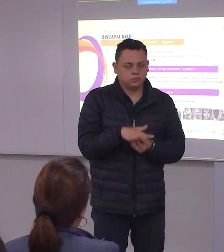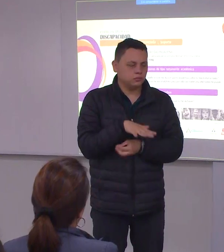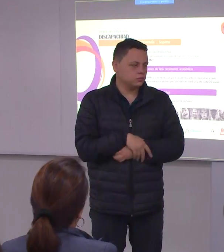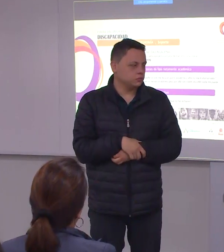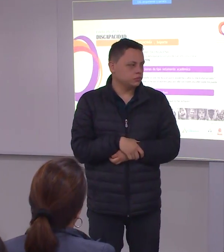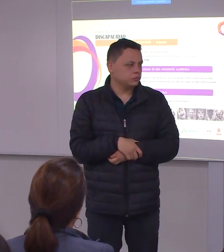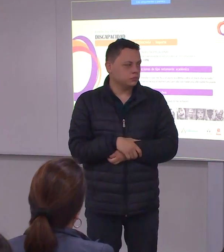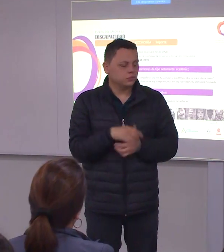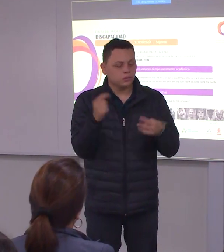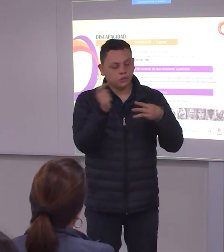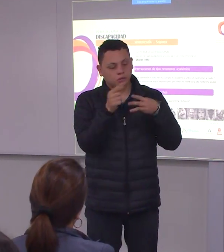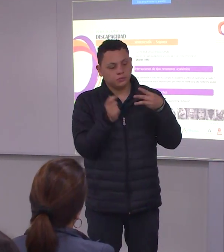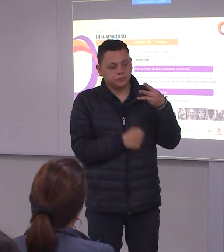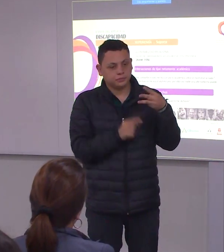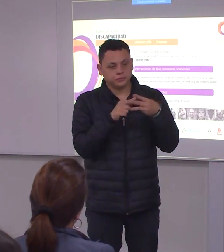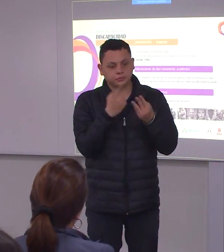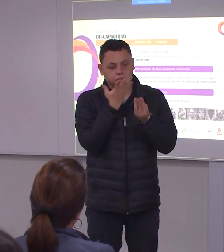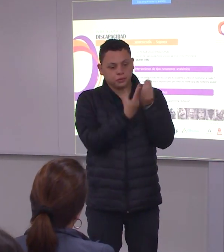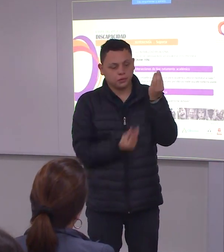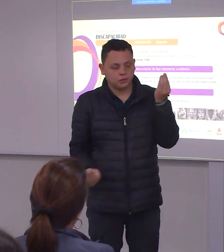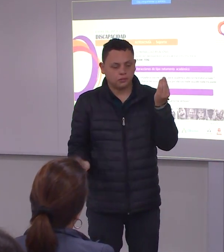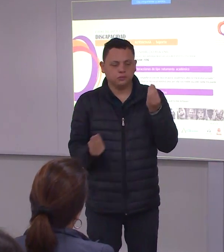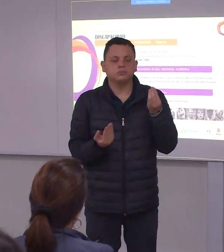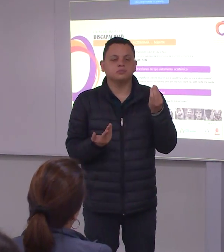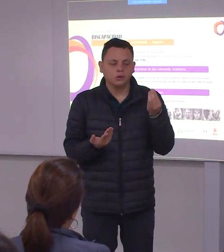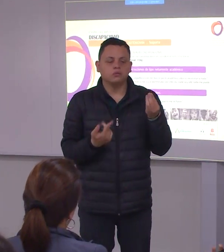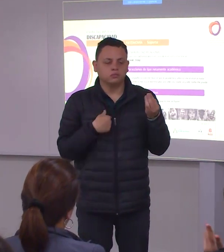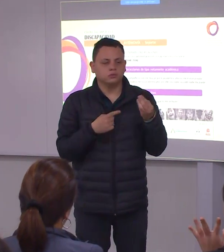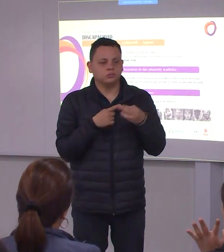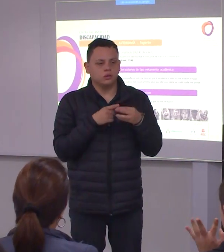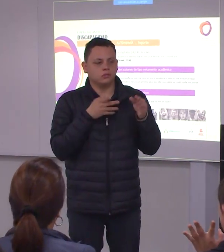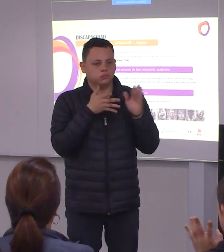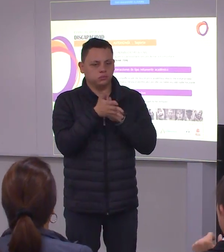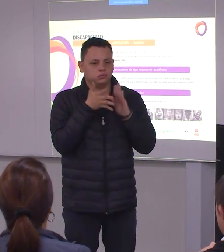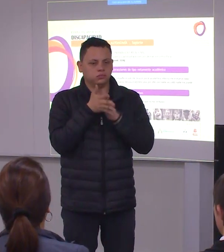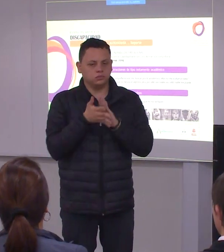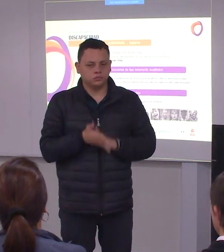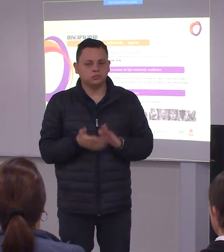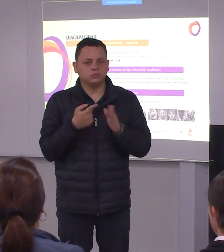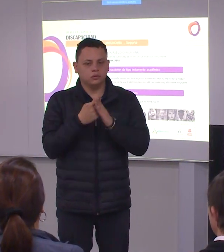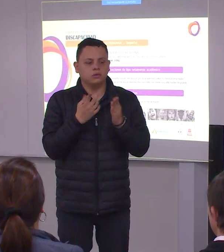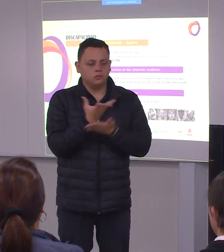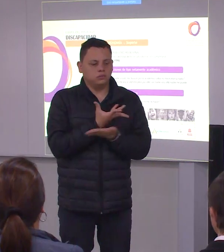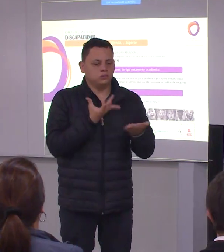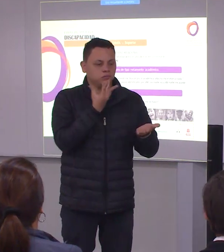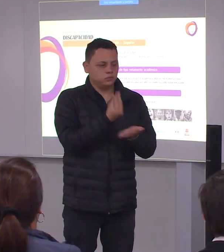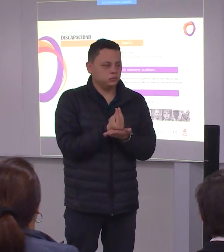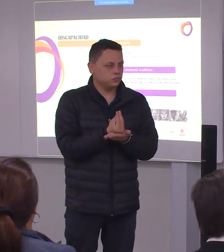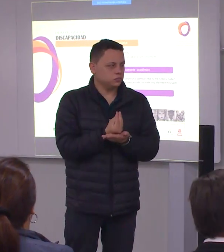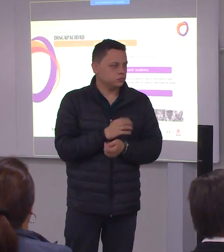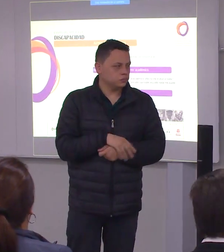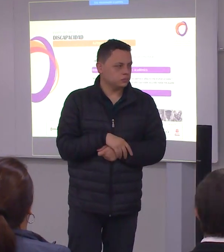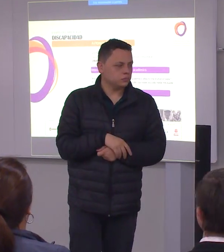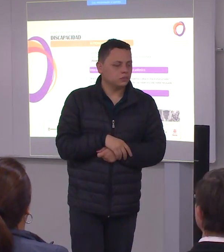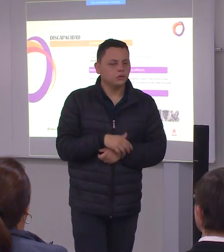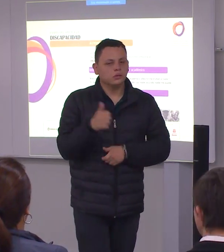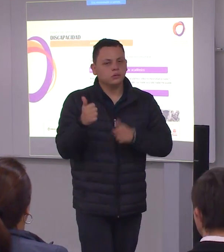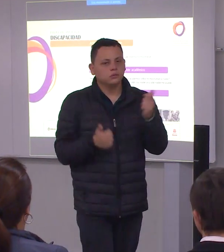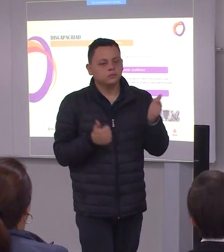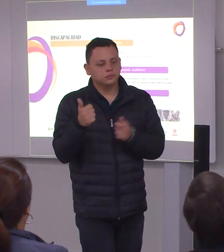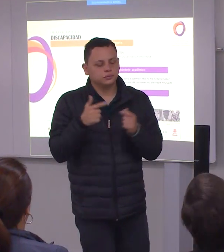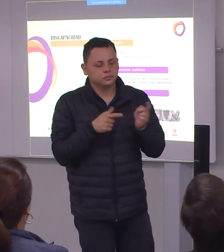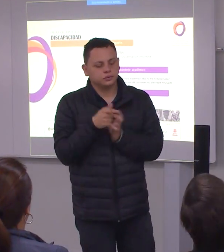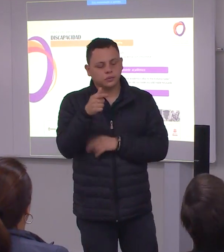cuenta estas tres categorías yo les voy a ir compartiendo los resultados en términos de la